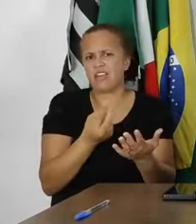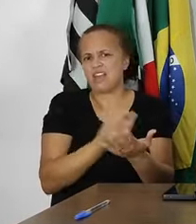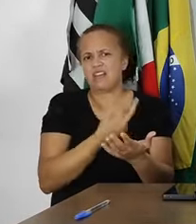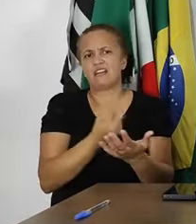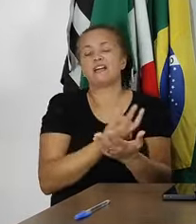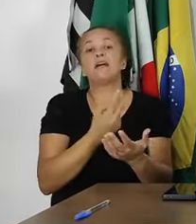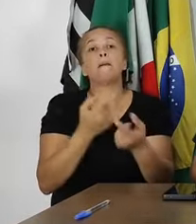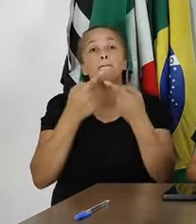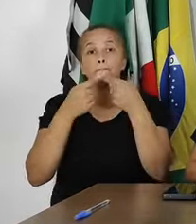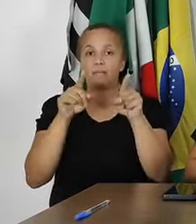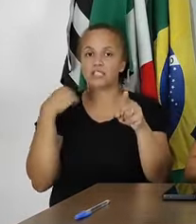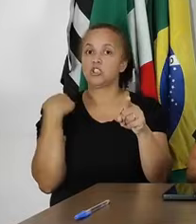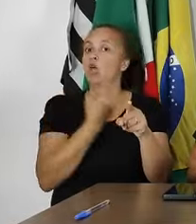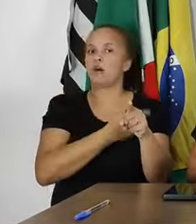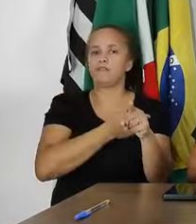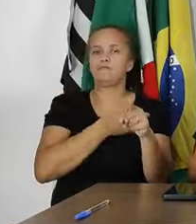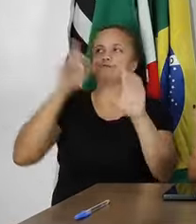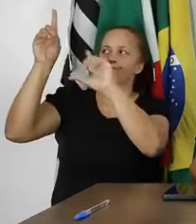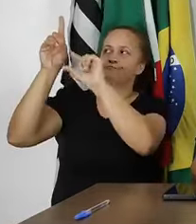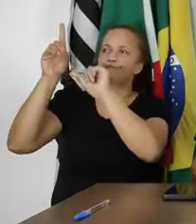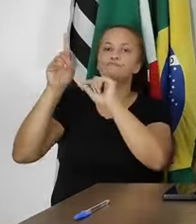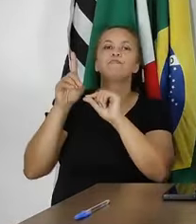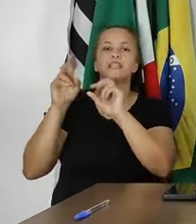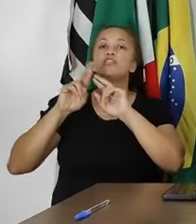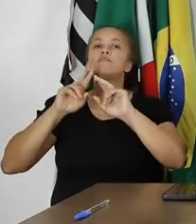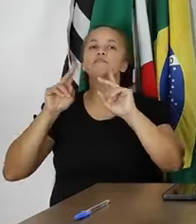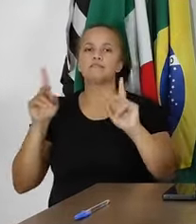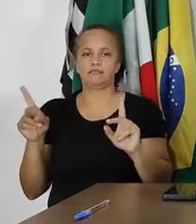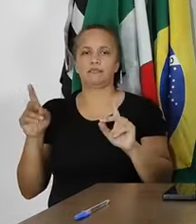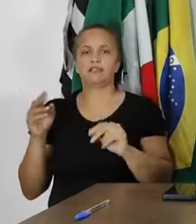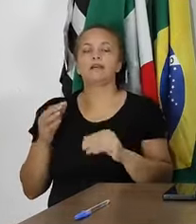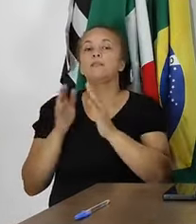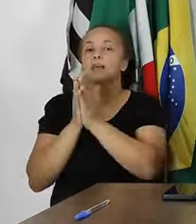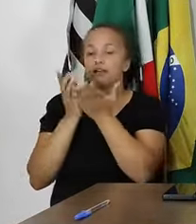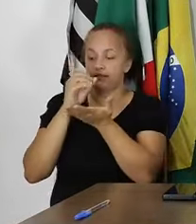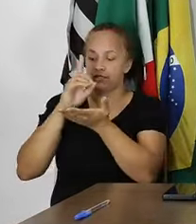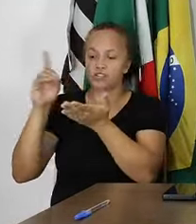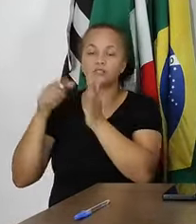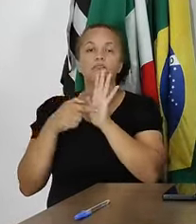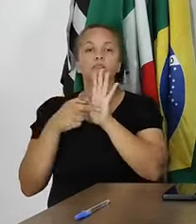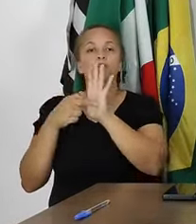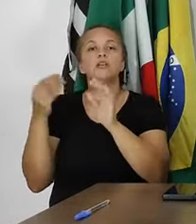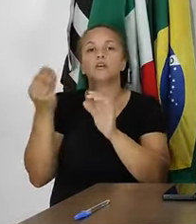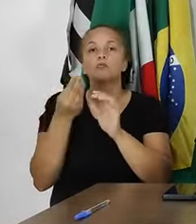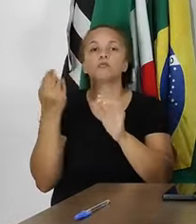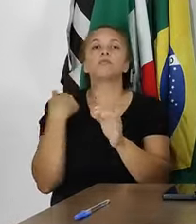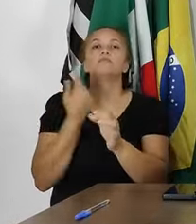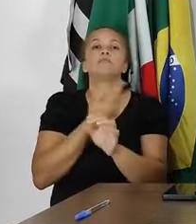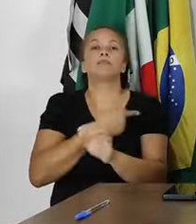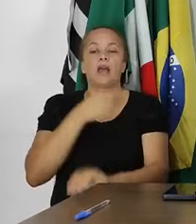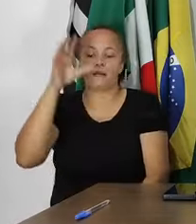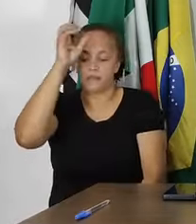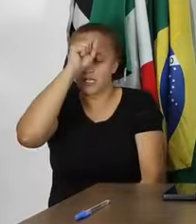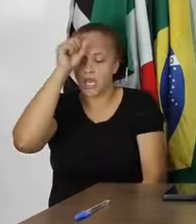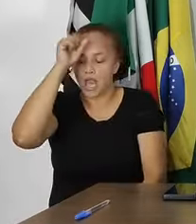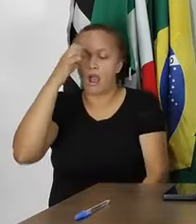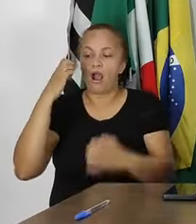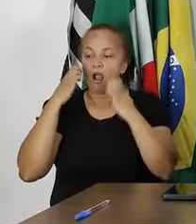Bíblia diz que quando o Evangelho chegou até nós, o Evangelho, as boas notícias chegou até